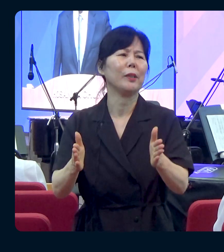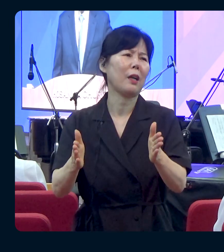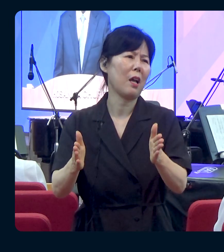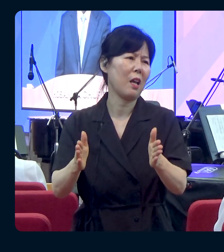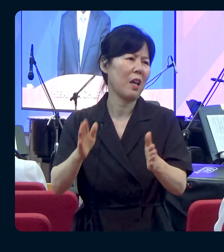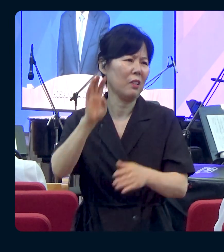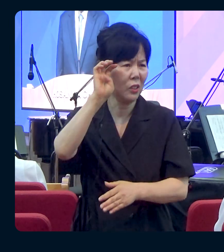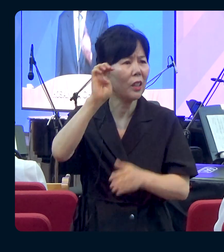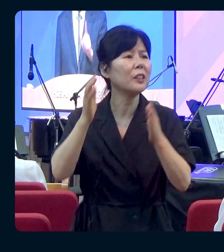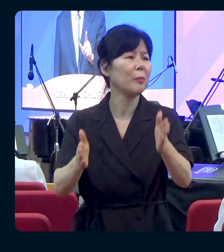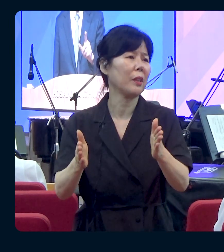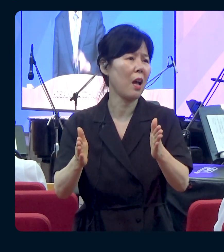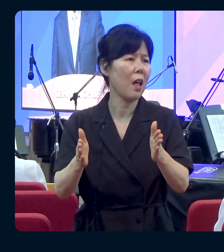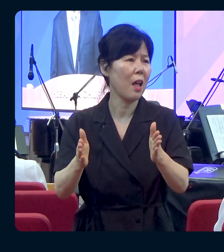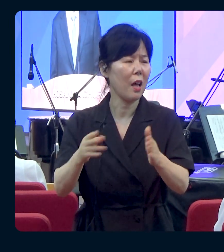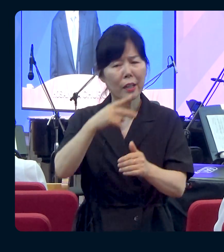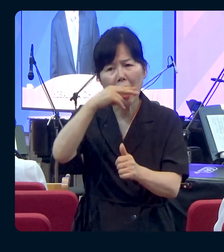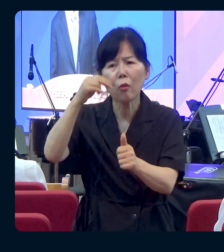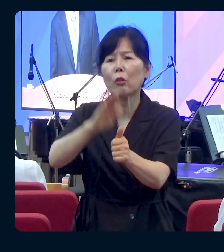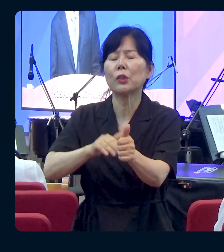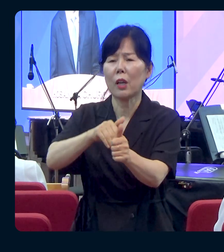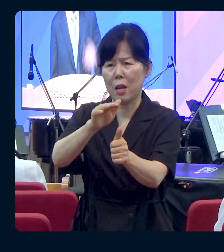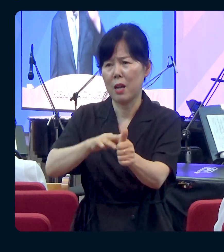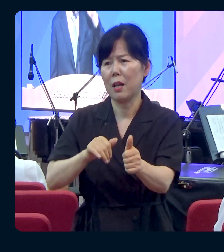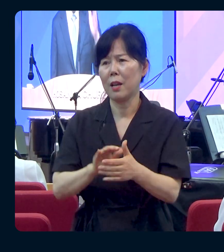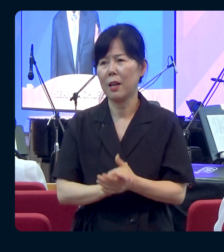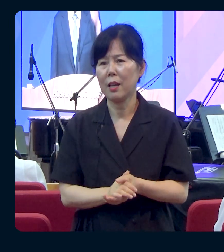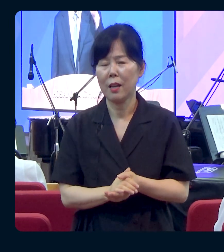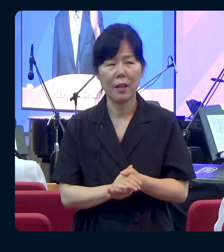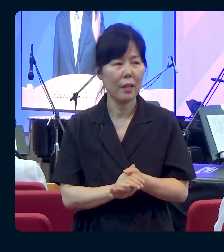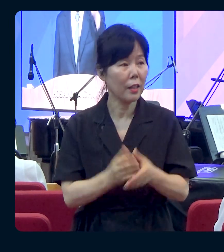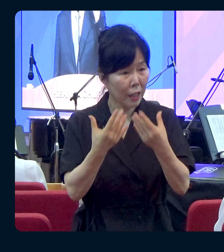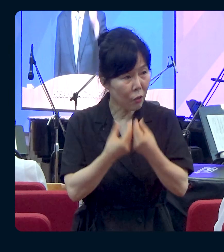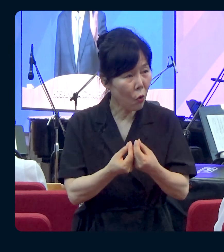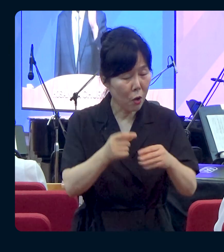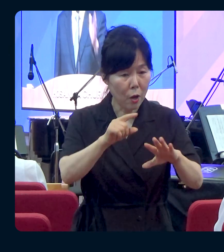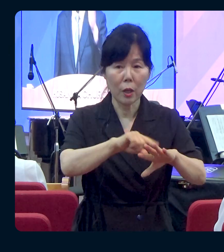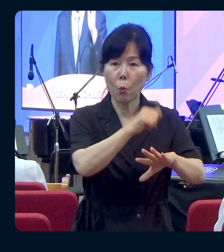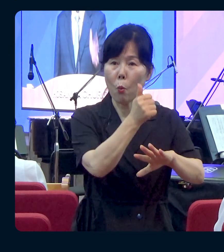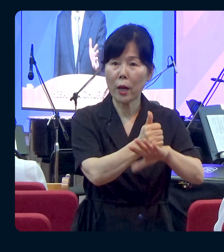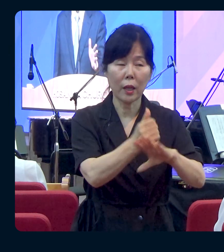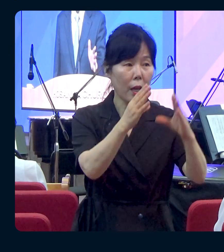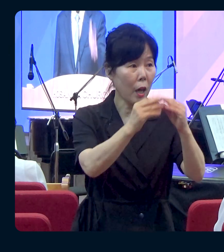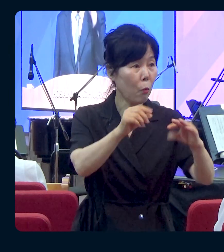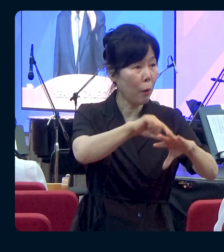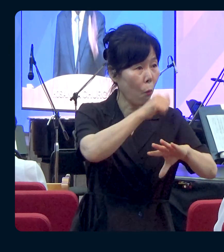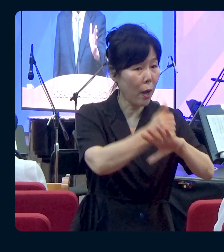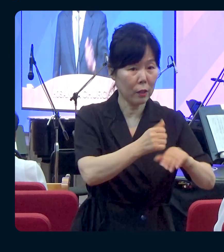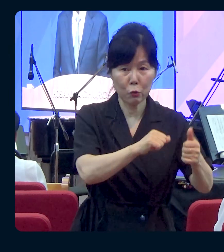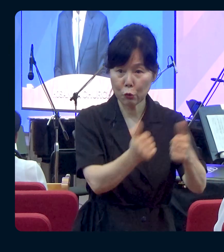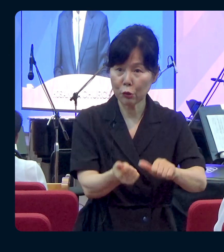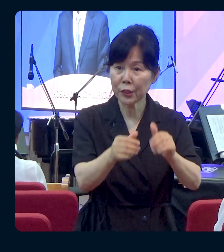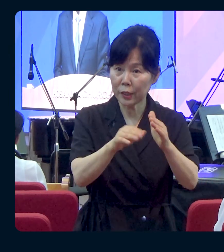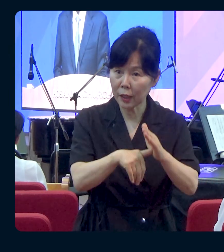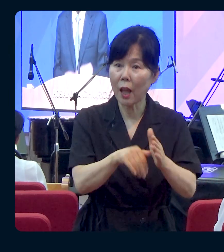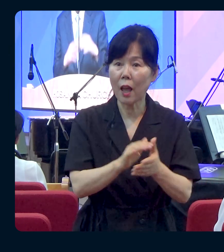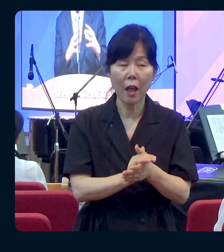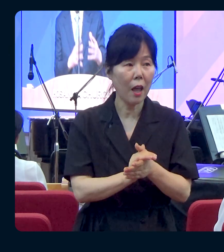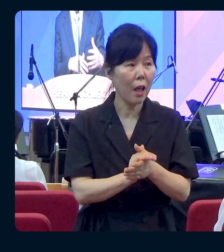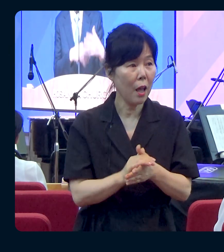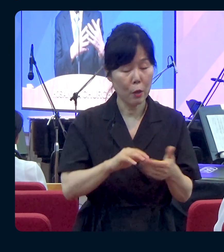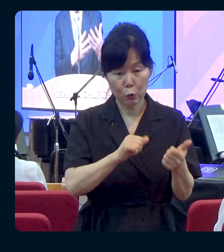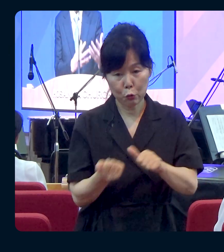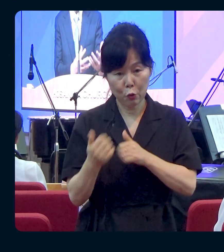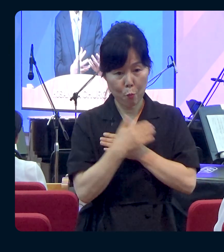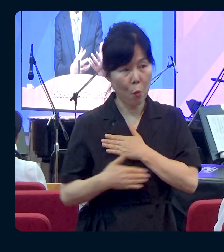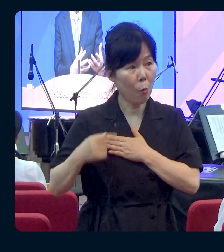40일이 걸렸습니다. 이게 얼마나 긴 기간이냐 하면은요, 애굽의 왕 바로가 죽었을 때 그때 그